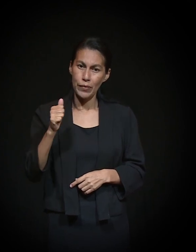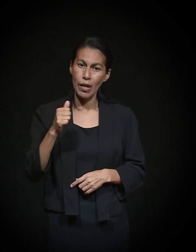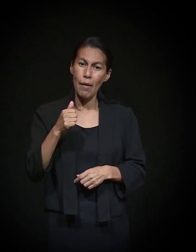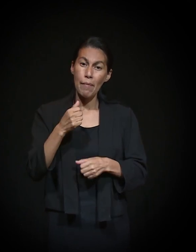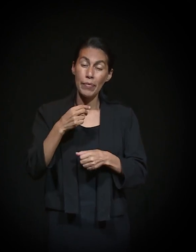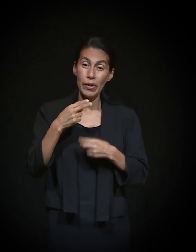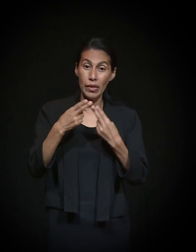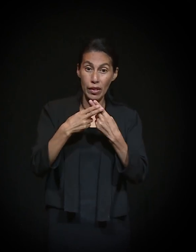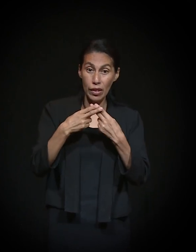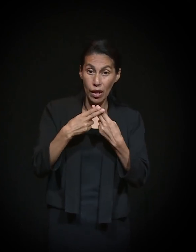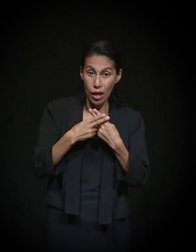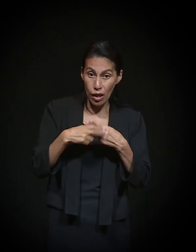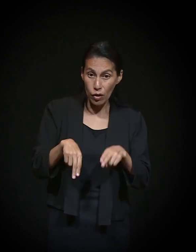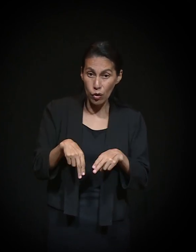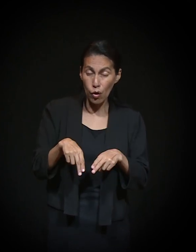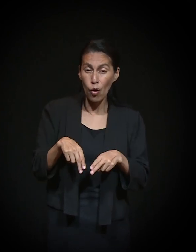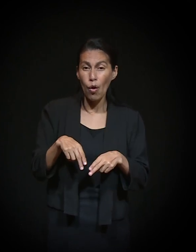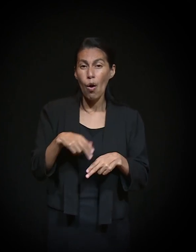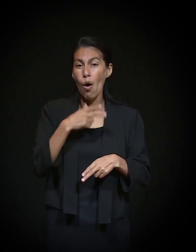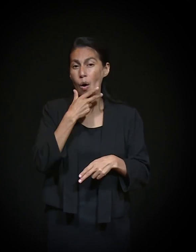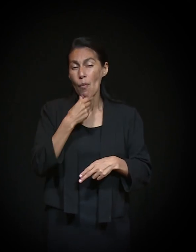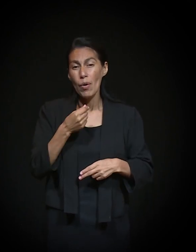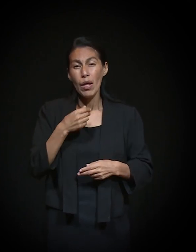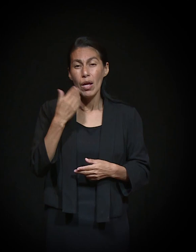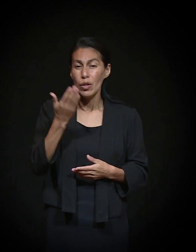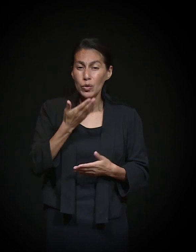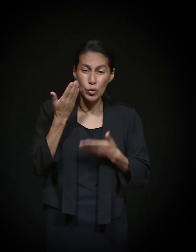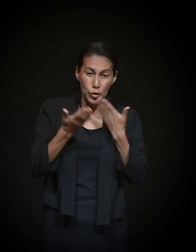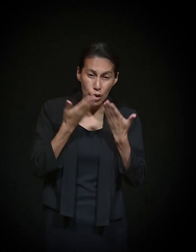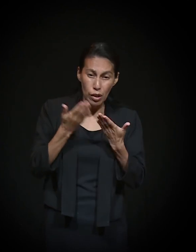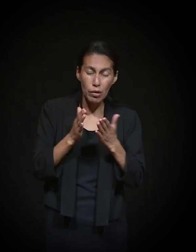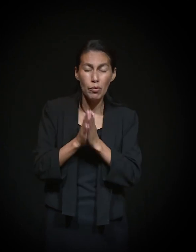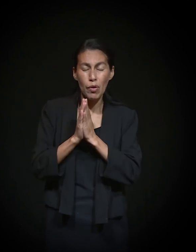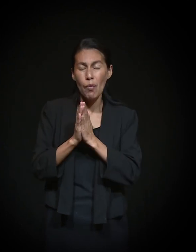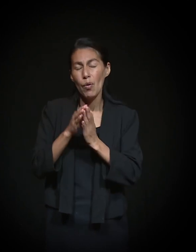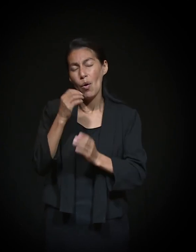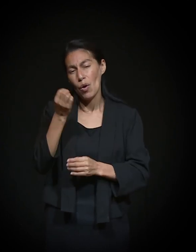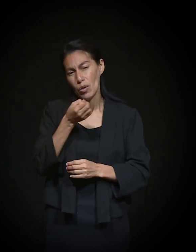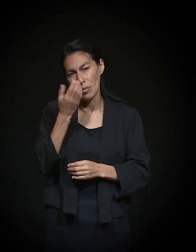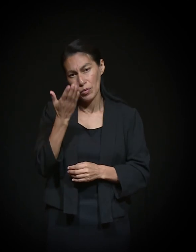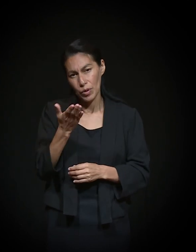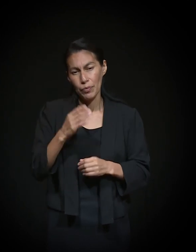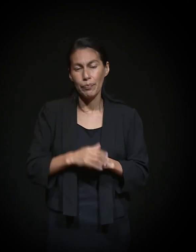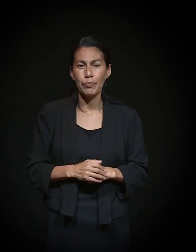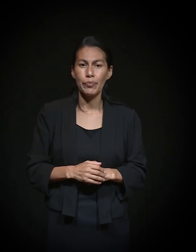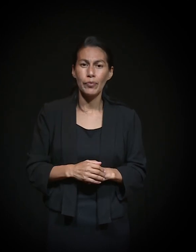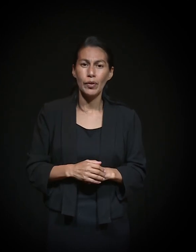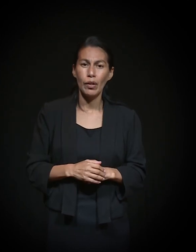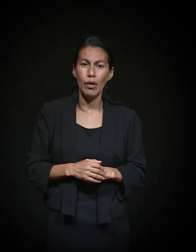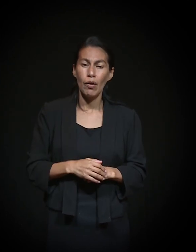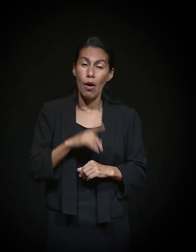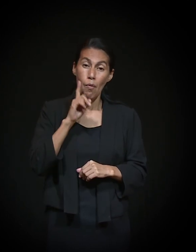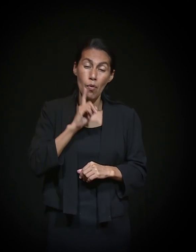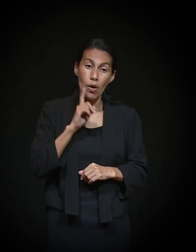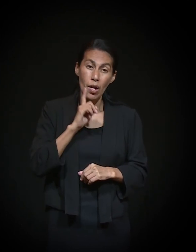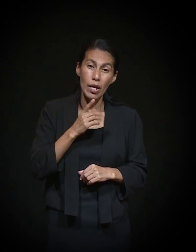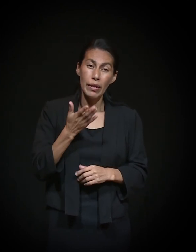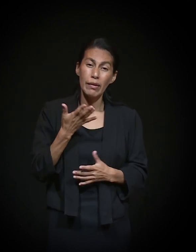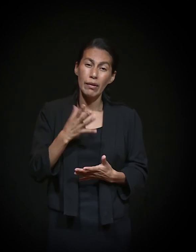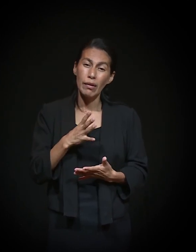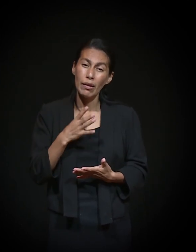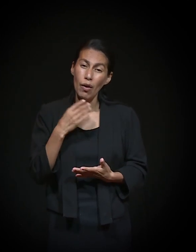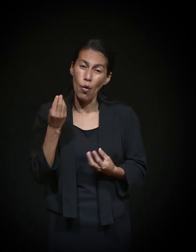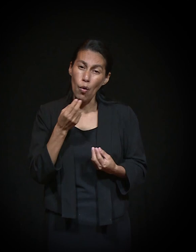Ari, pido oración por Patricia Martínez Cabrera. Ella necesita de una cirugía y no tiene